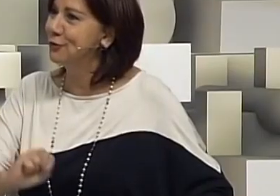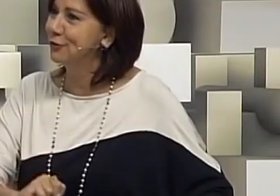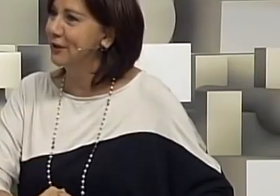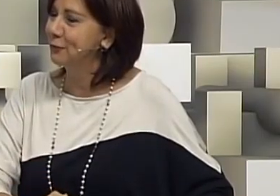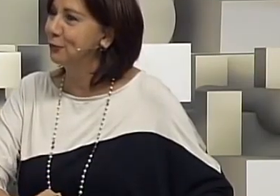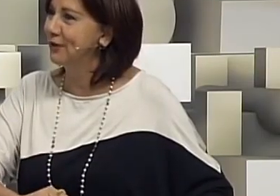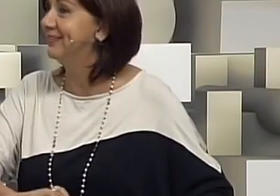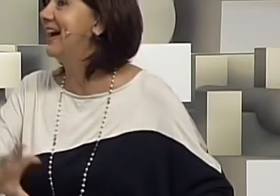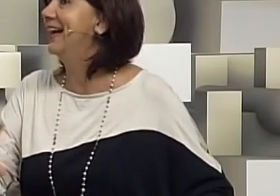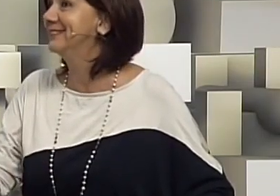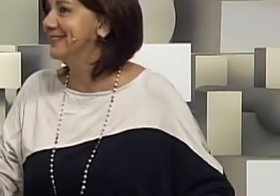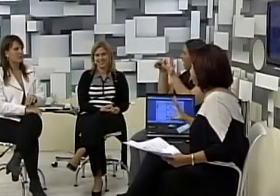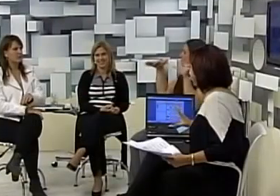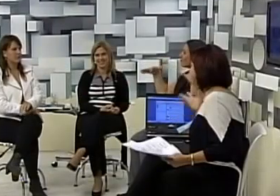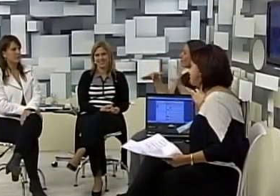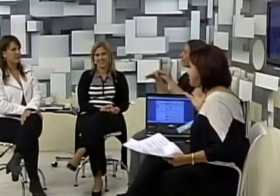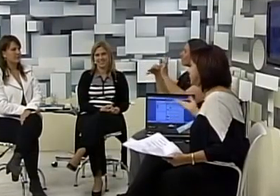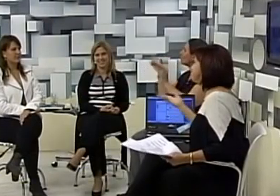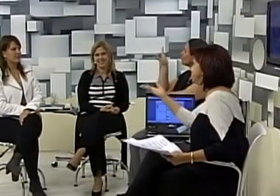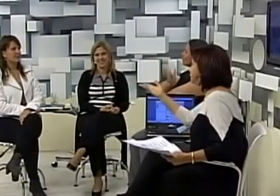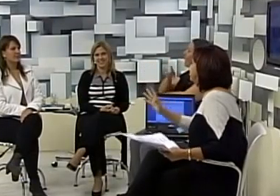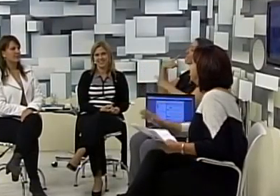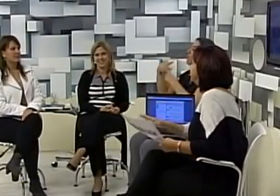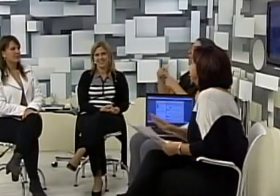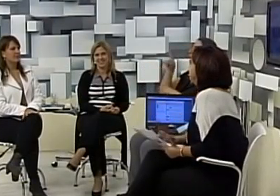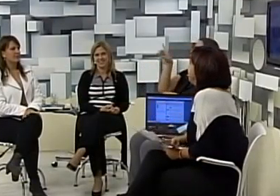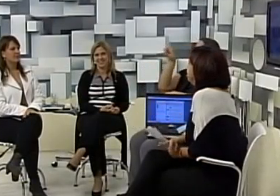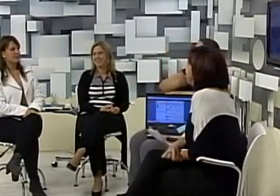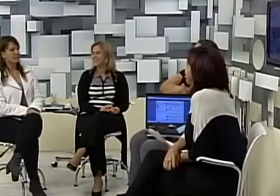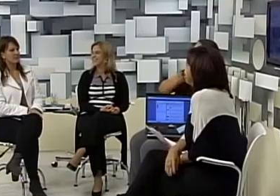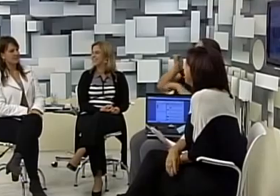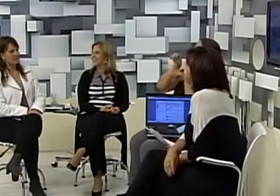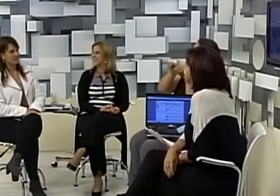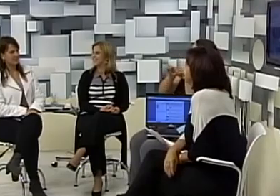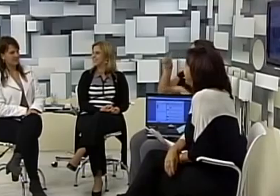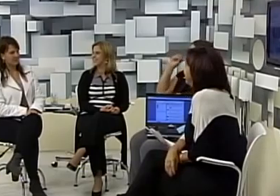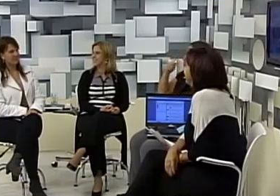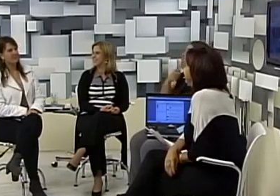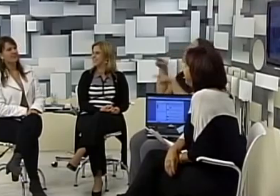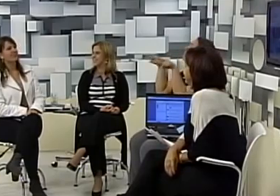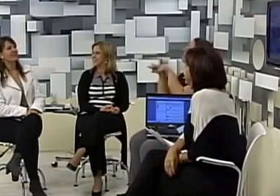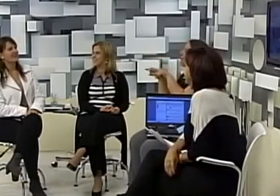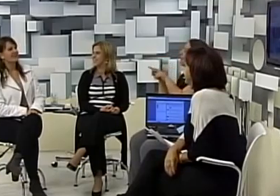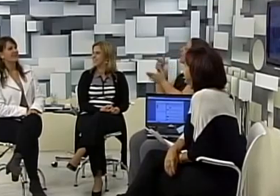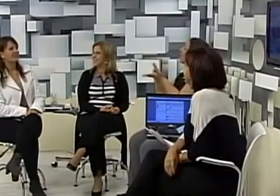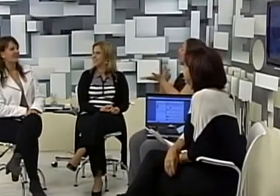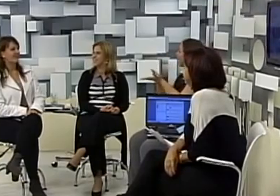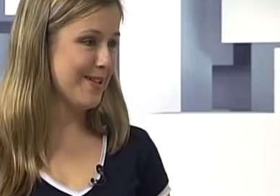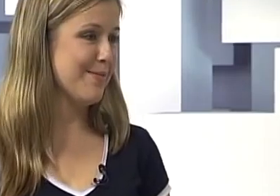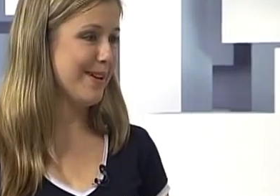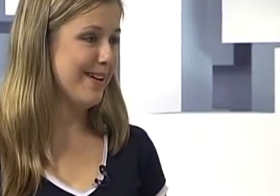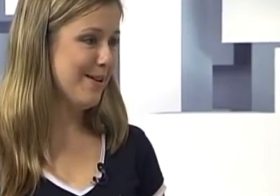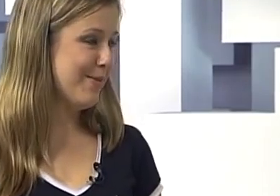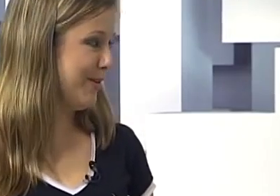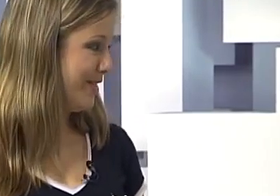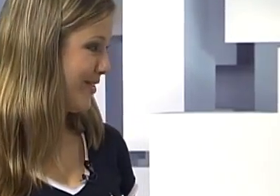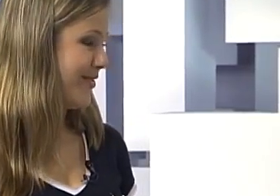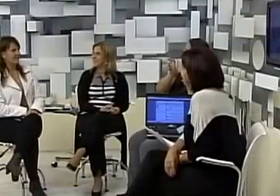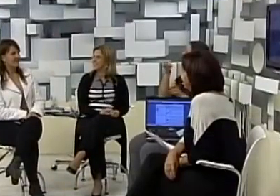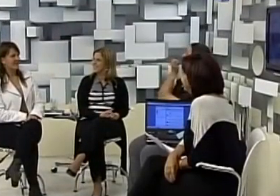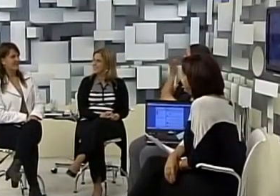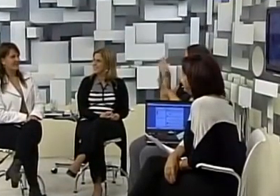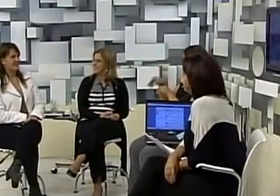juntar hoje os assuntos, as datas, né, que hoje é o dia do livro, tô vendo que tu vais juntar os assuntos. Com certeza, aproveitando o tema do programa, né. Isso. Boa